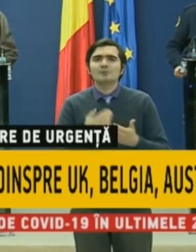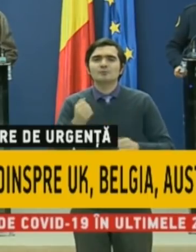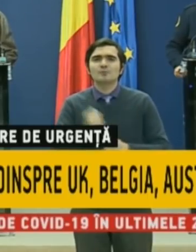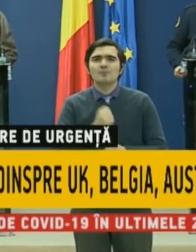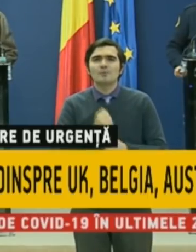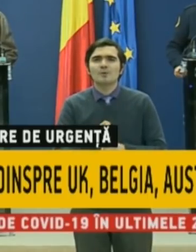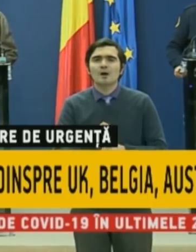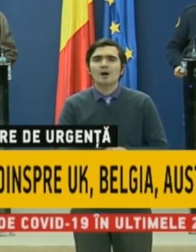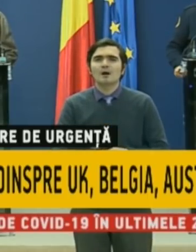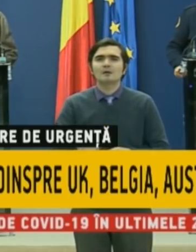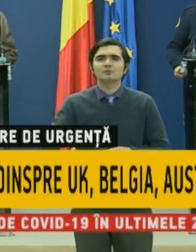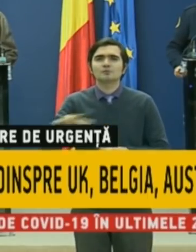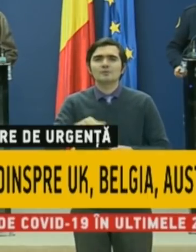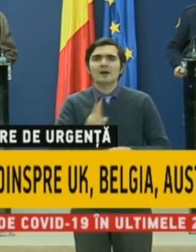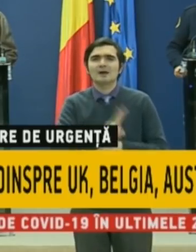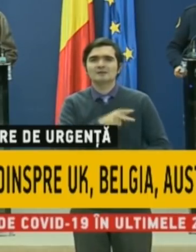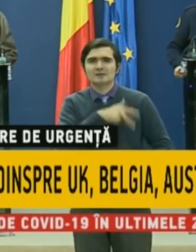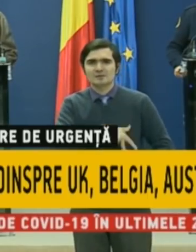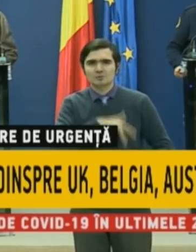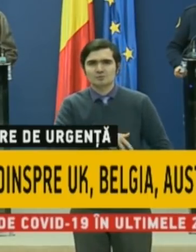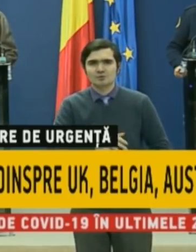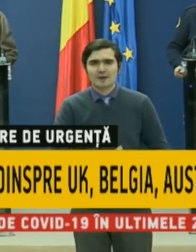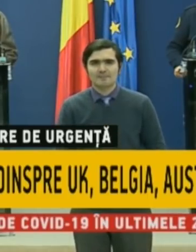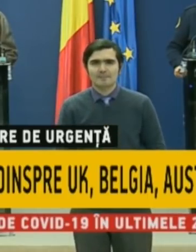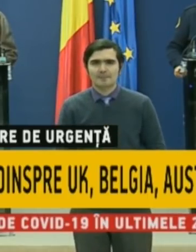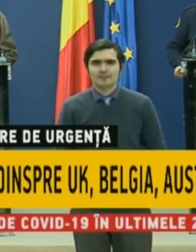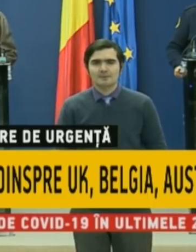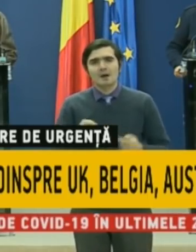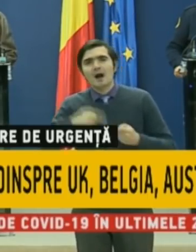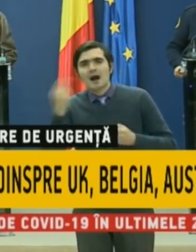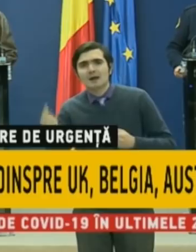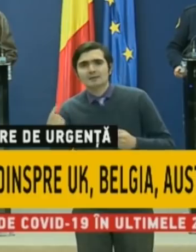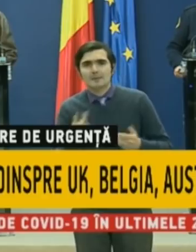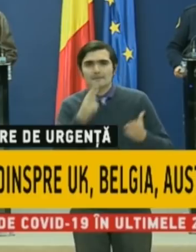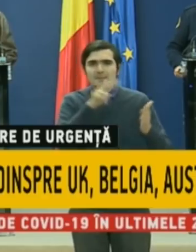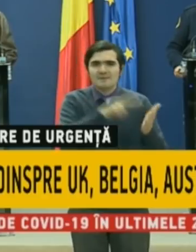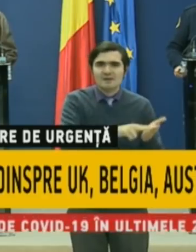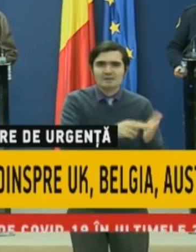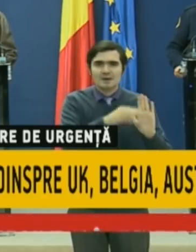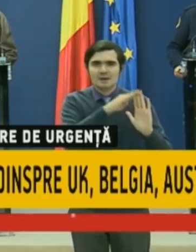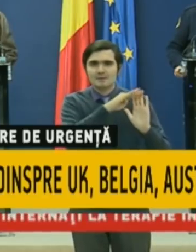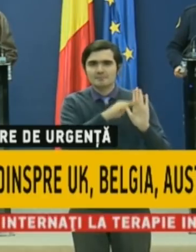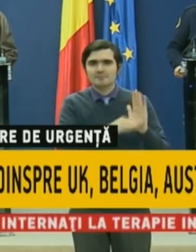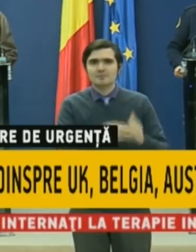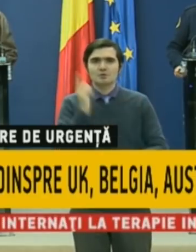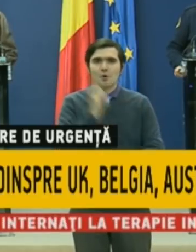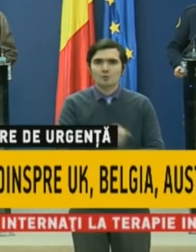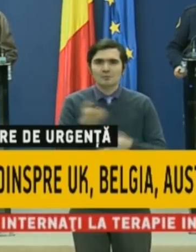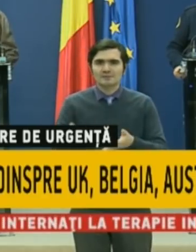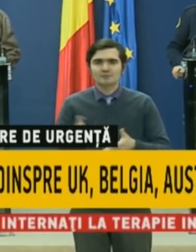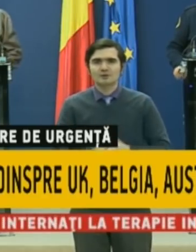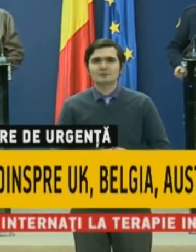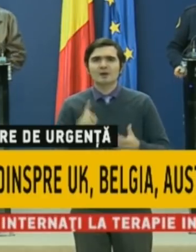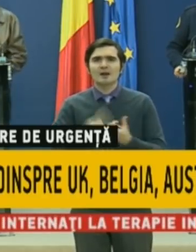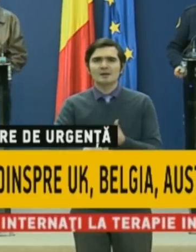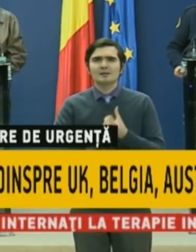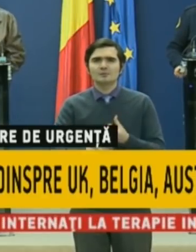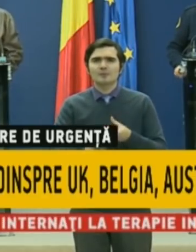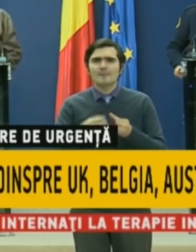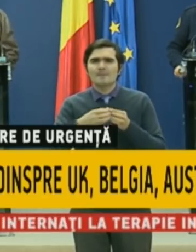în zona asistenței sociale. O altă prevedere din ordonanță se referă